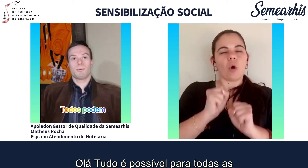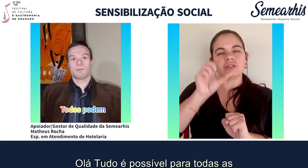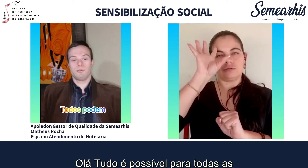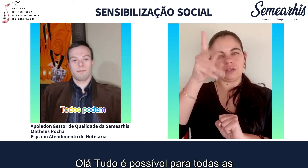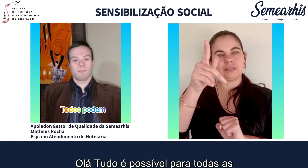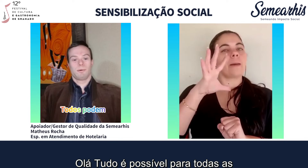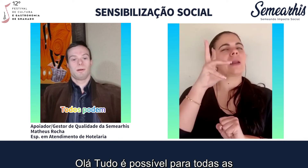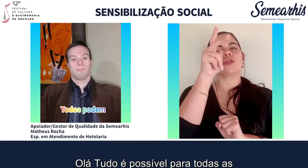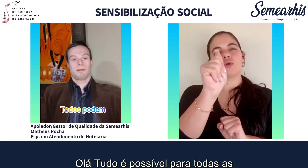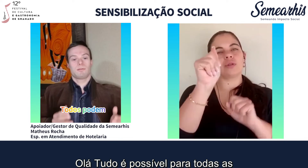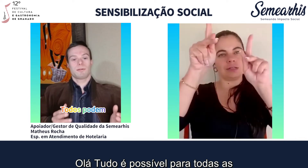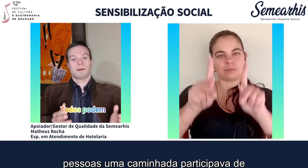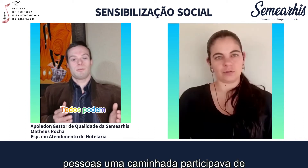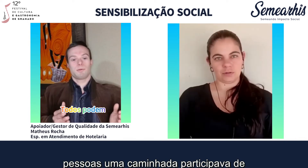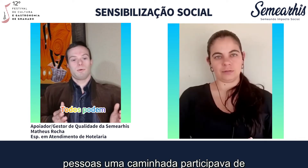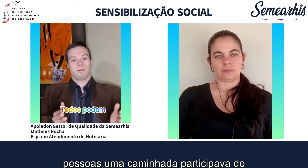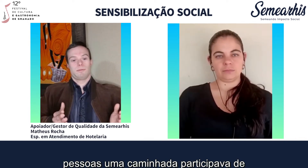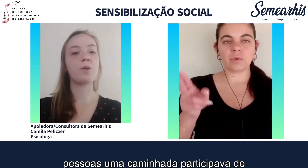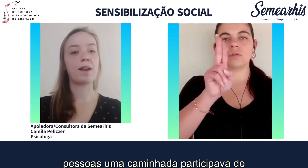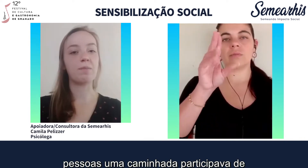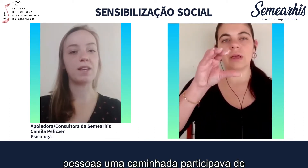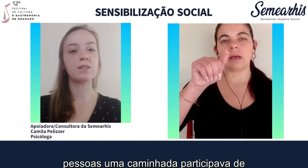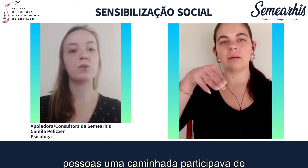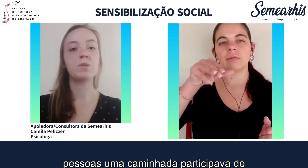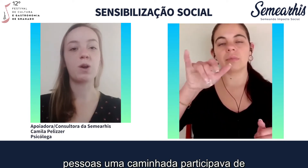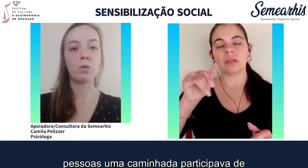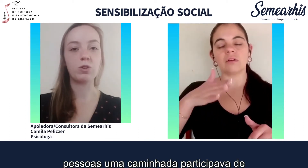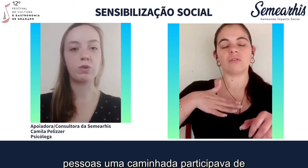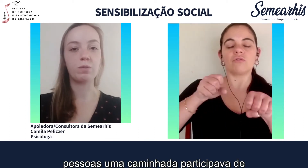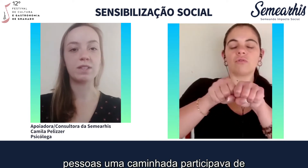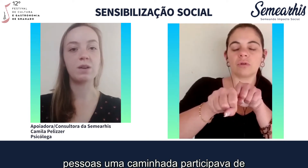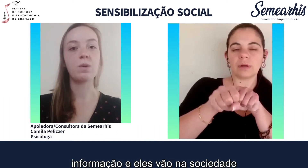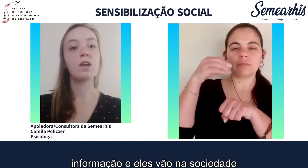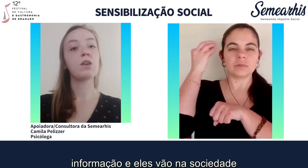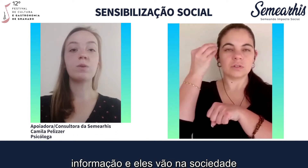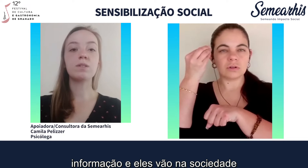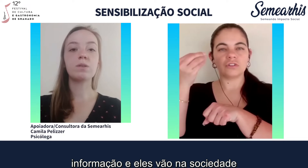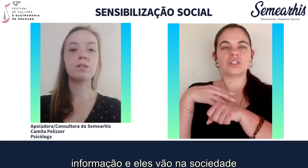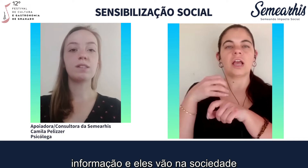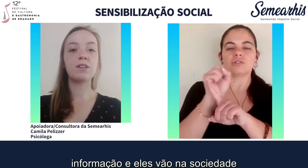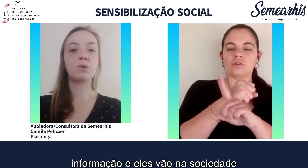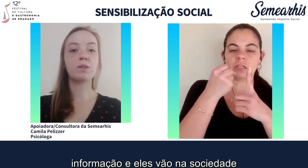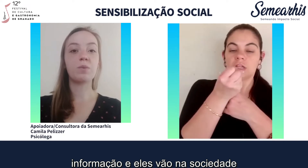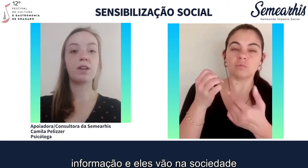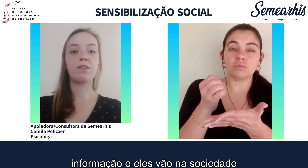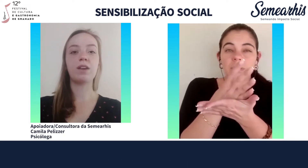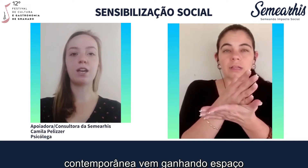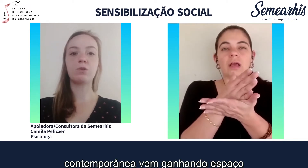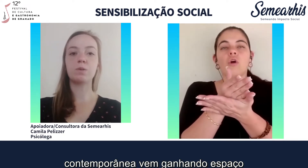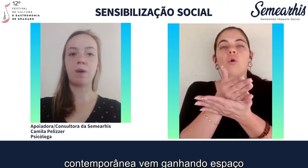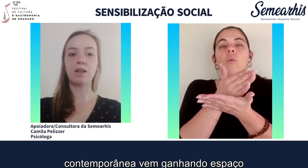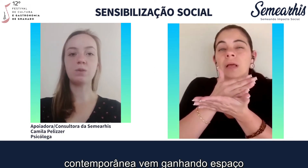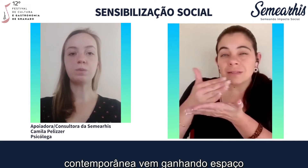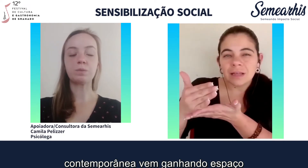Tudo é possível para todas as pessoas. Meu nome é Camila, sou psicóloga de formação e a inclusão na sociedade contemporânea vem